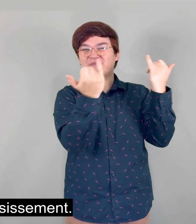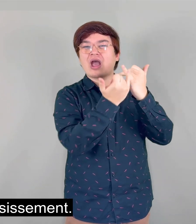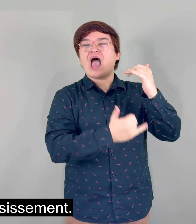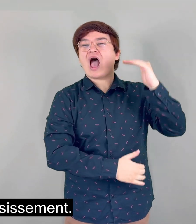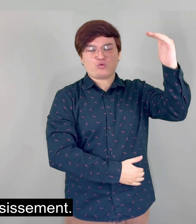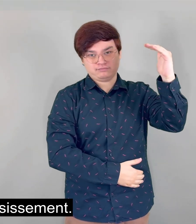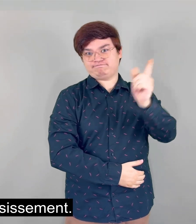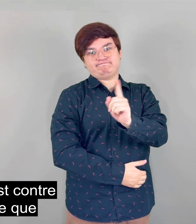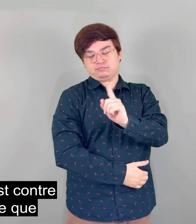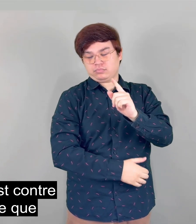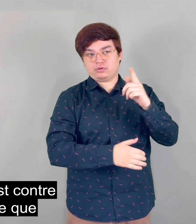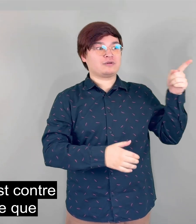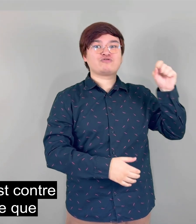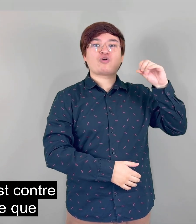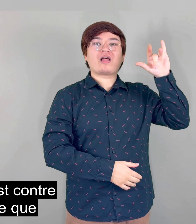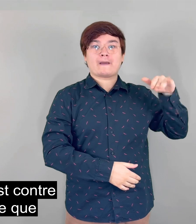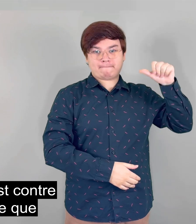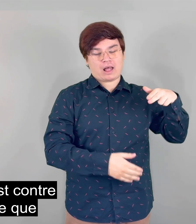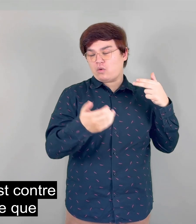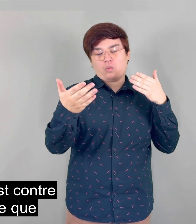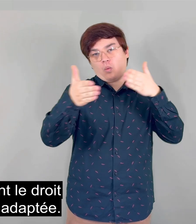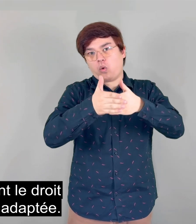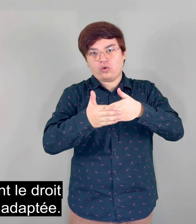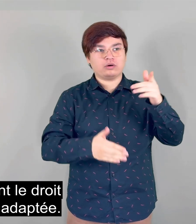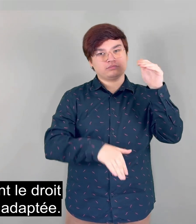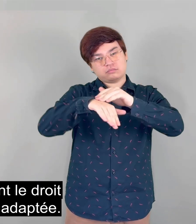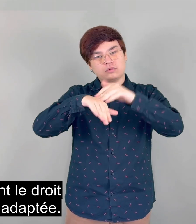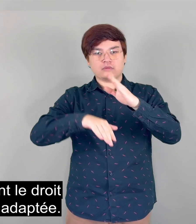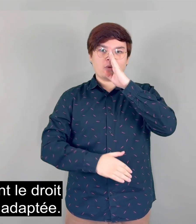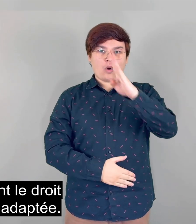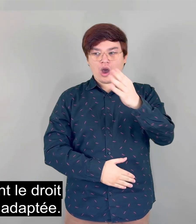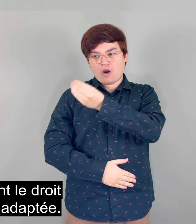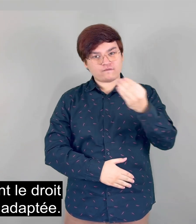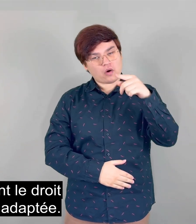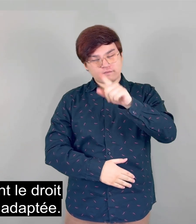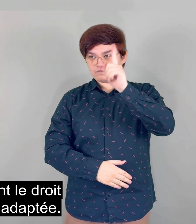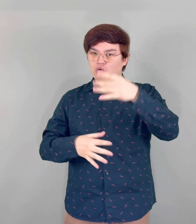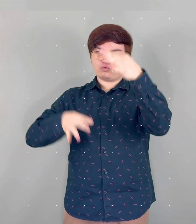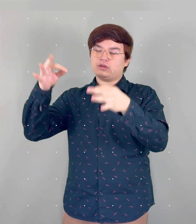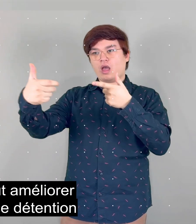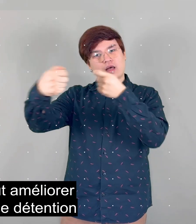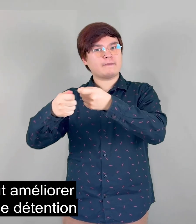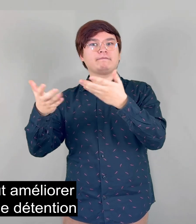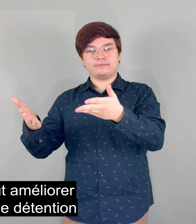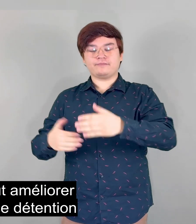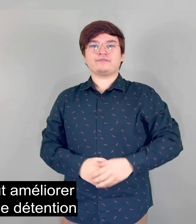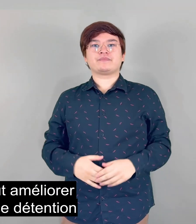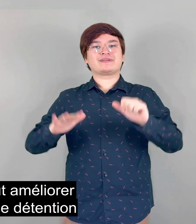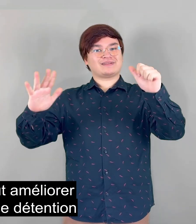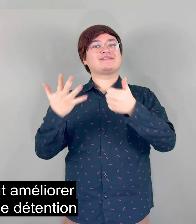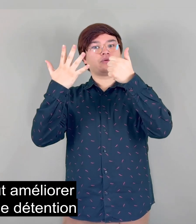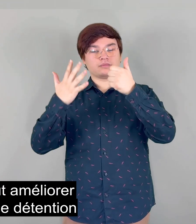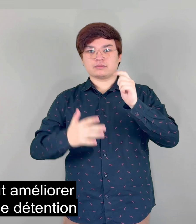le dessaisissement. Soleiman est contre et rappelle que les enfants ont le droit à une justice adaptée. Point 6. Il